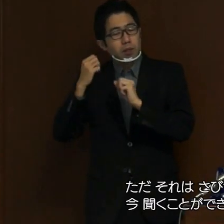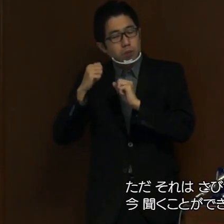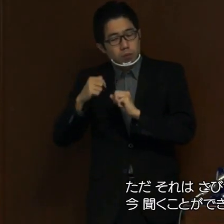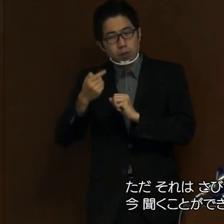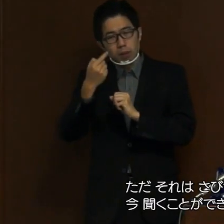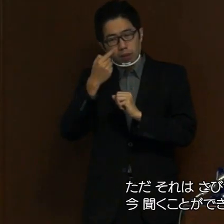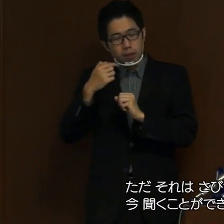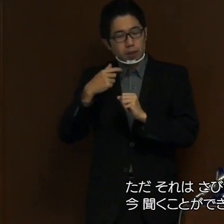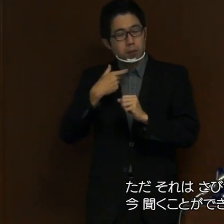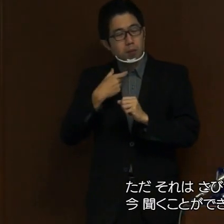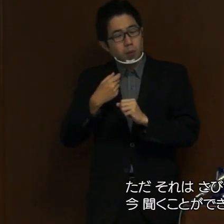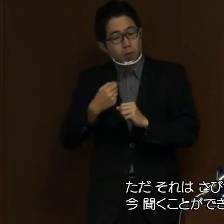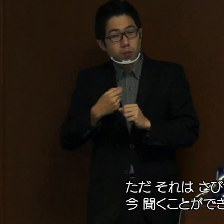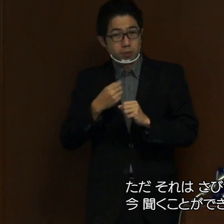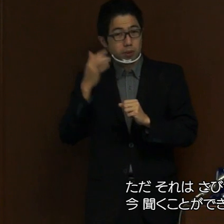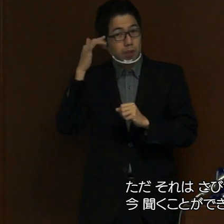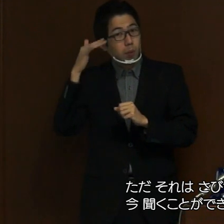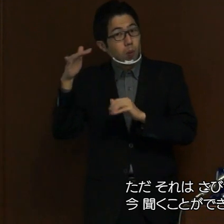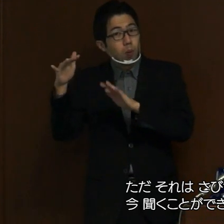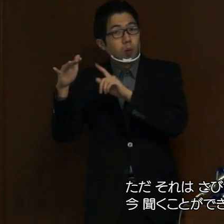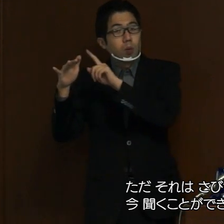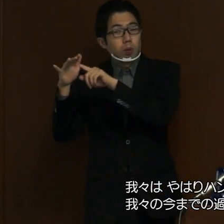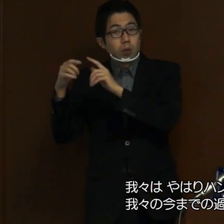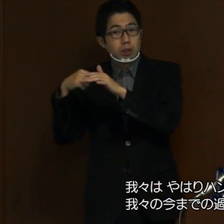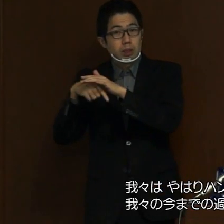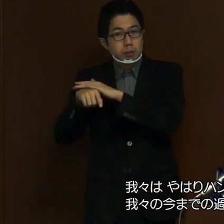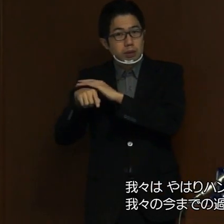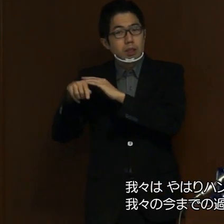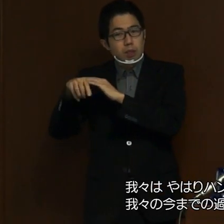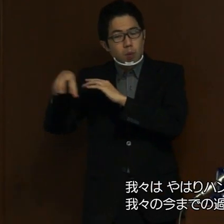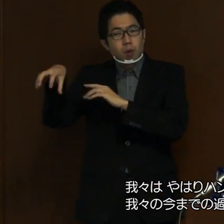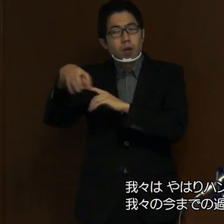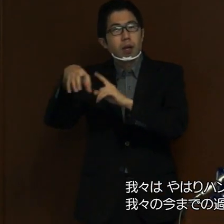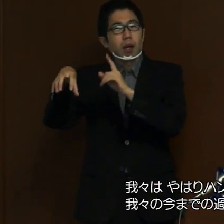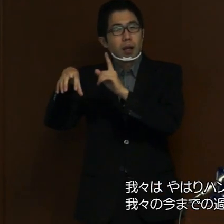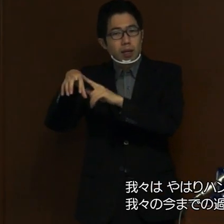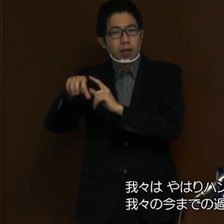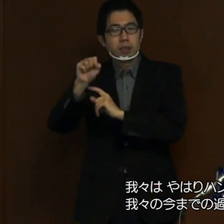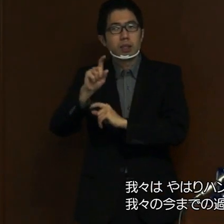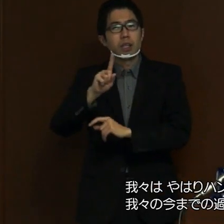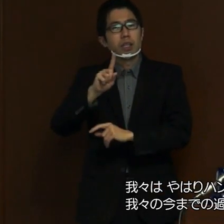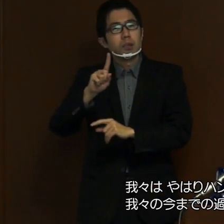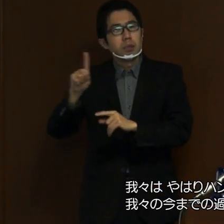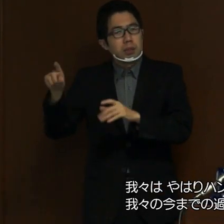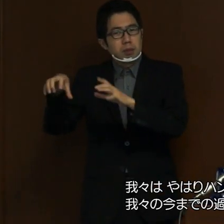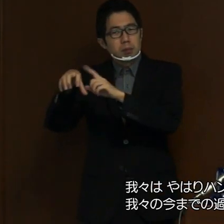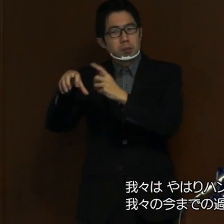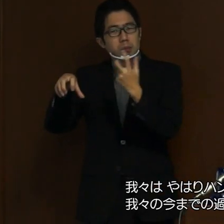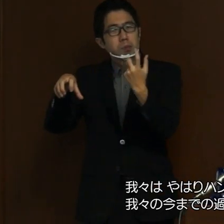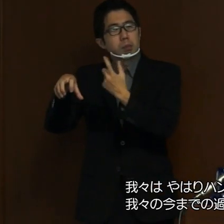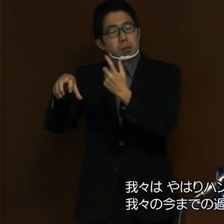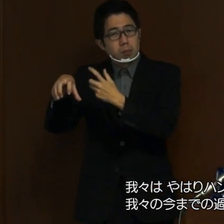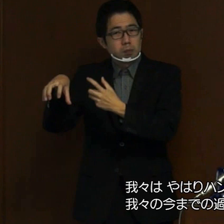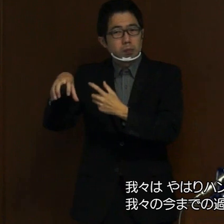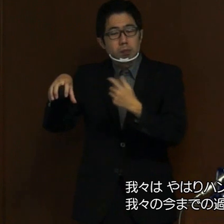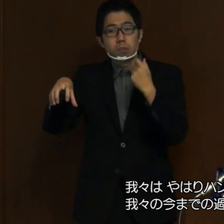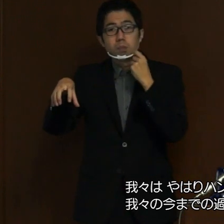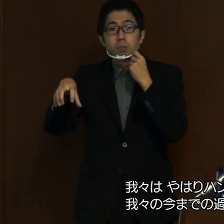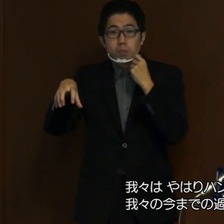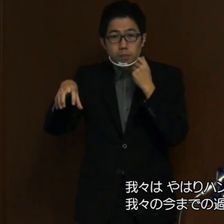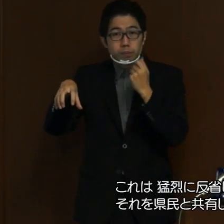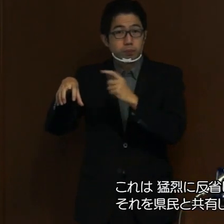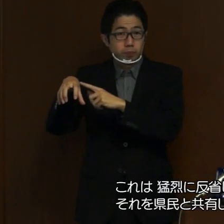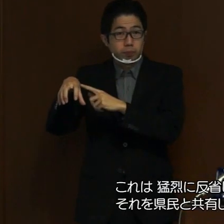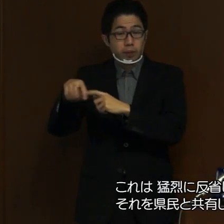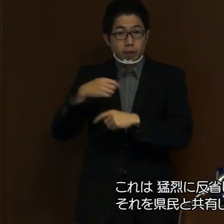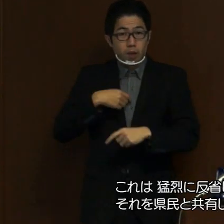今聞くことができないという話で、我々はやはりそのハンセン病に対する我々の今までの過ち